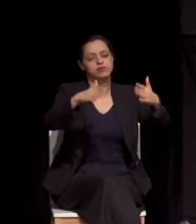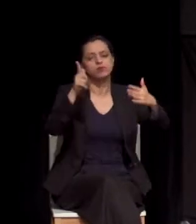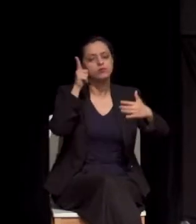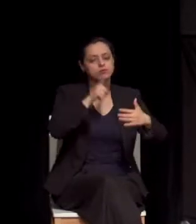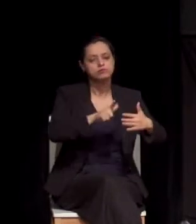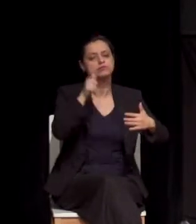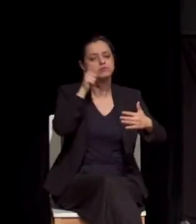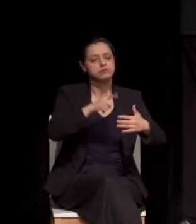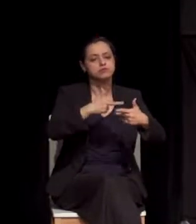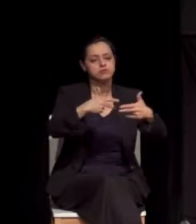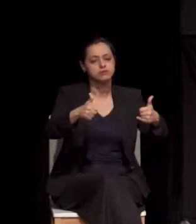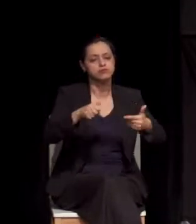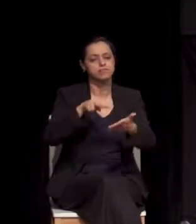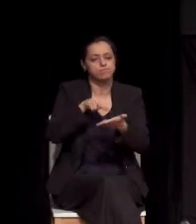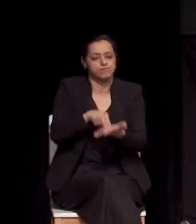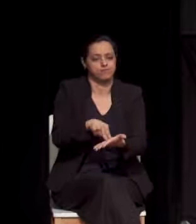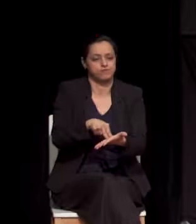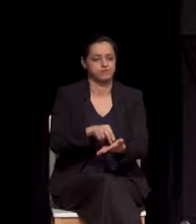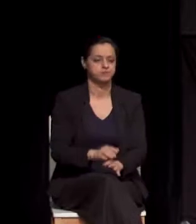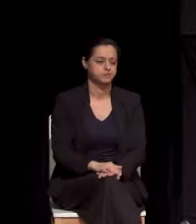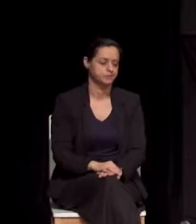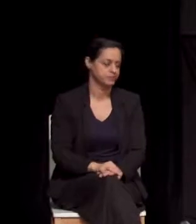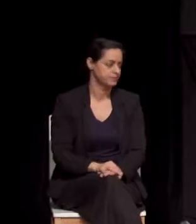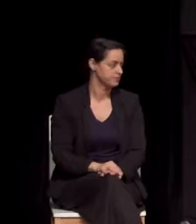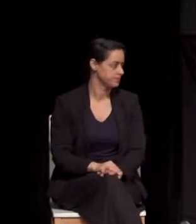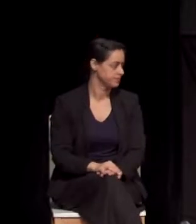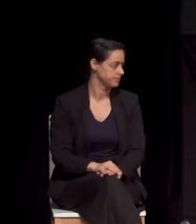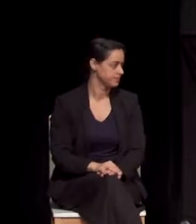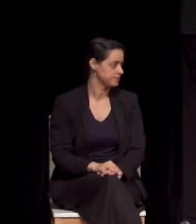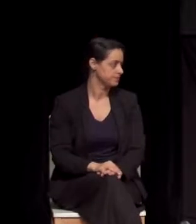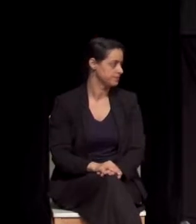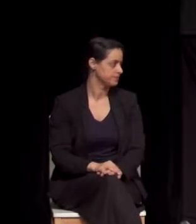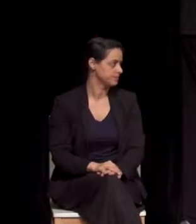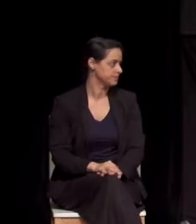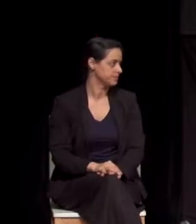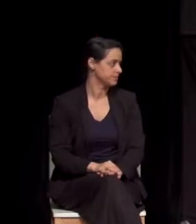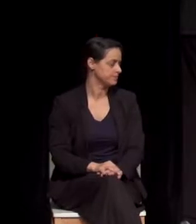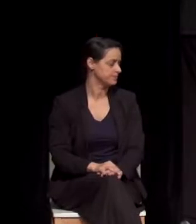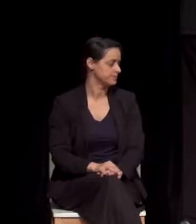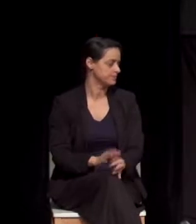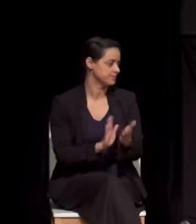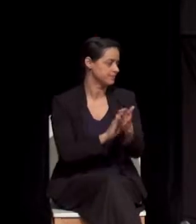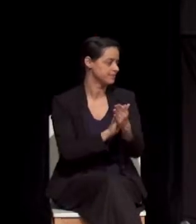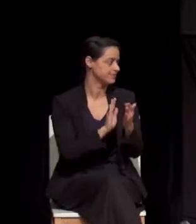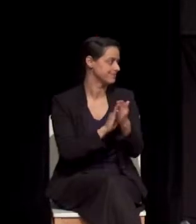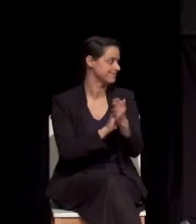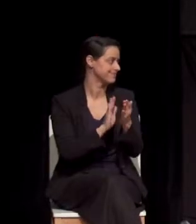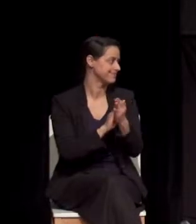garantidas.